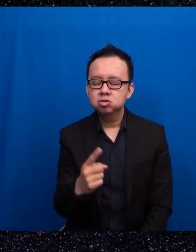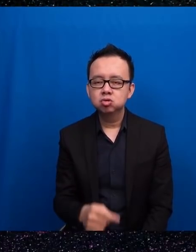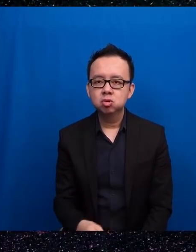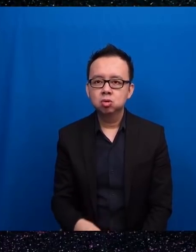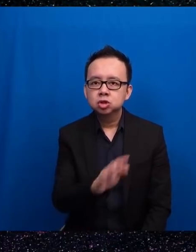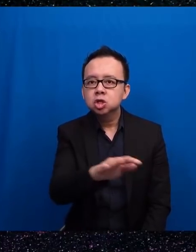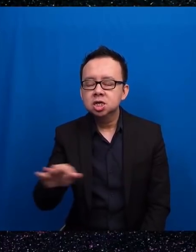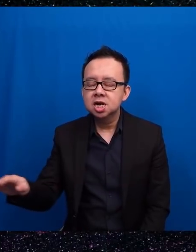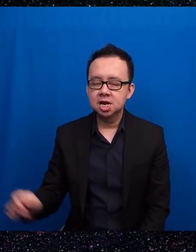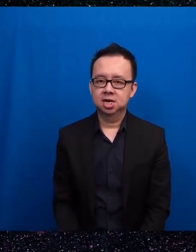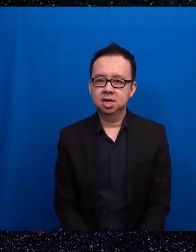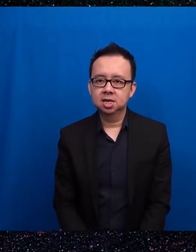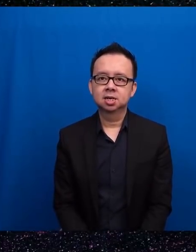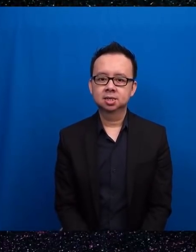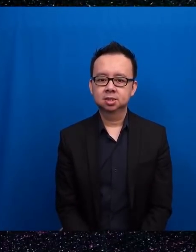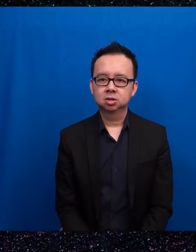Saudara sekalian,